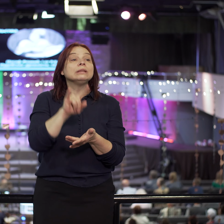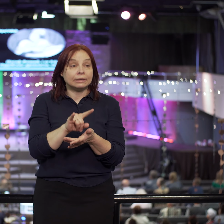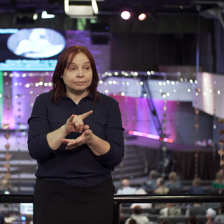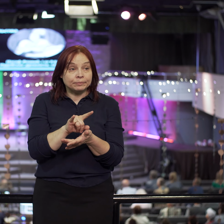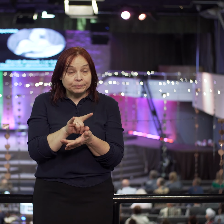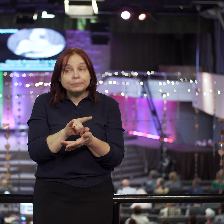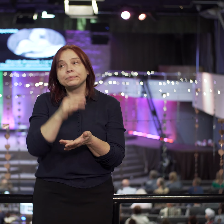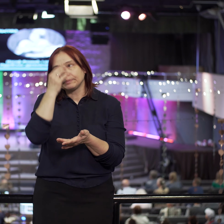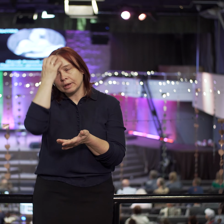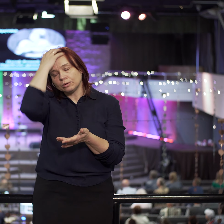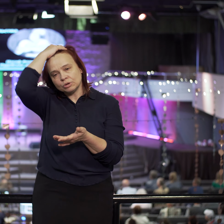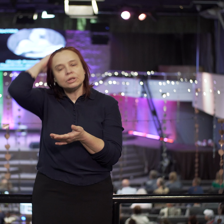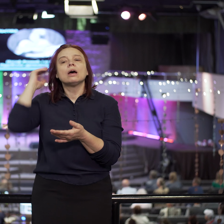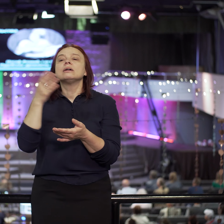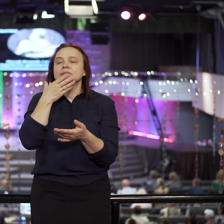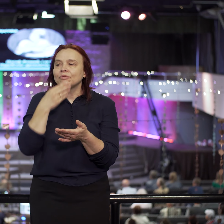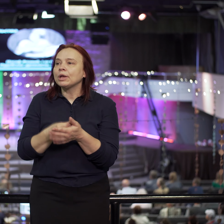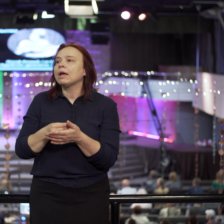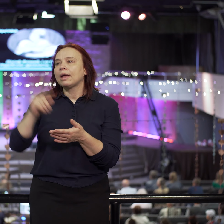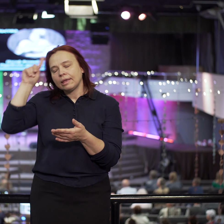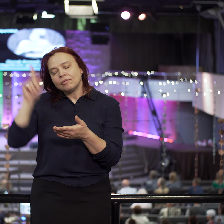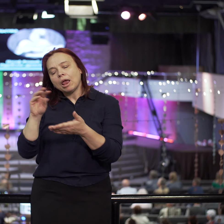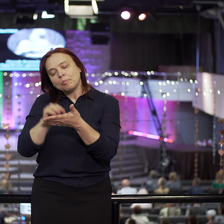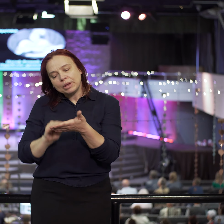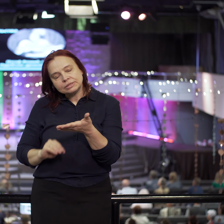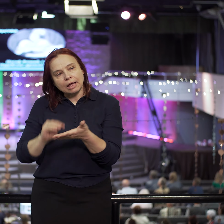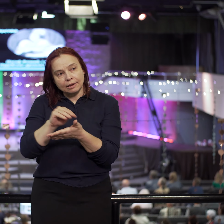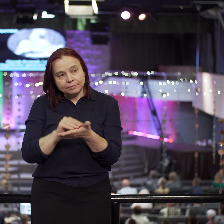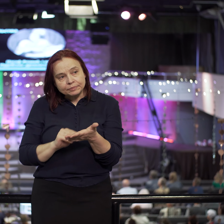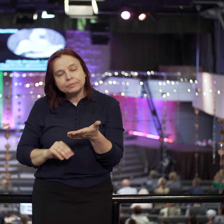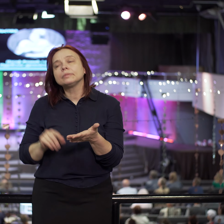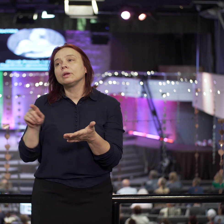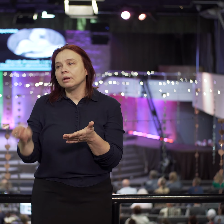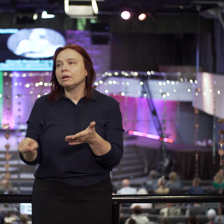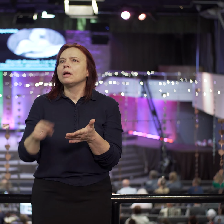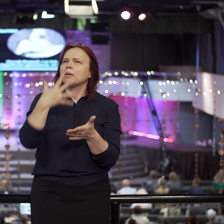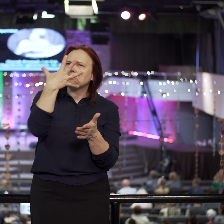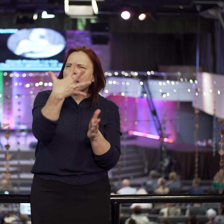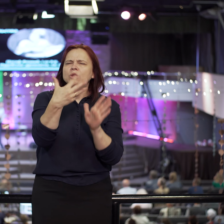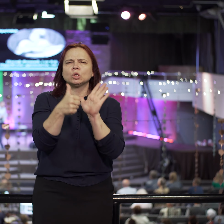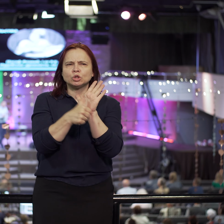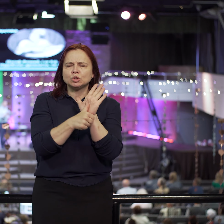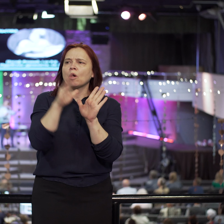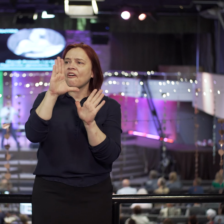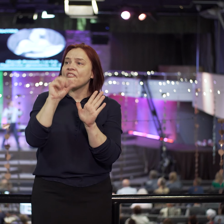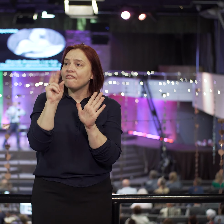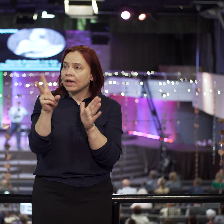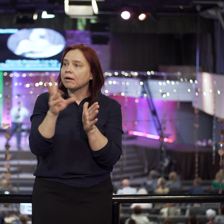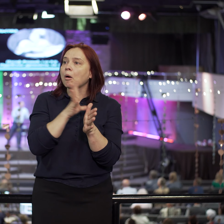5-6 веках от Рождества Христова, но он был записан в 5-6 веках.